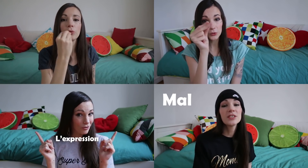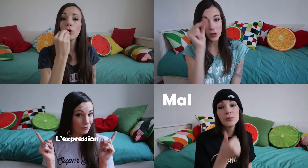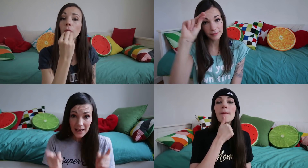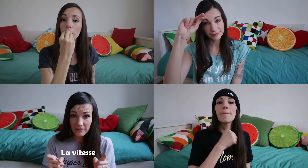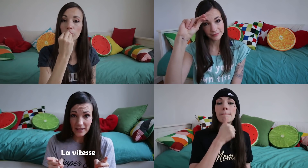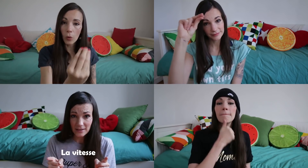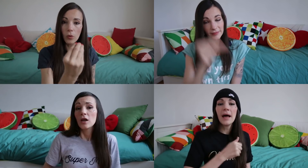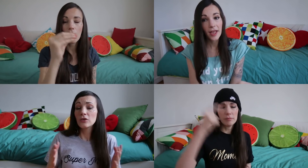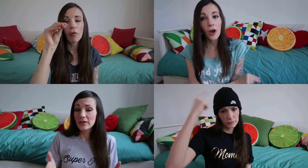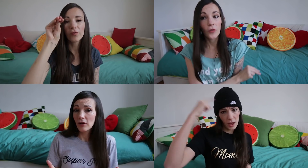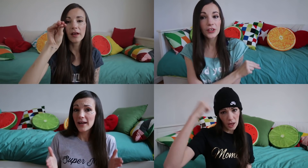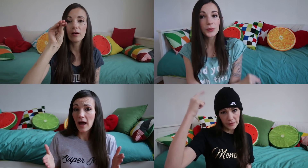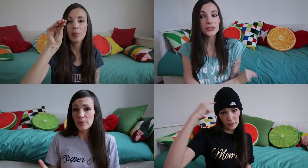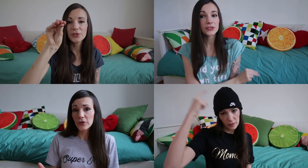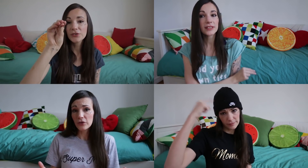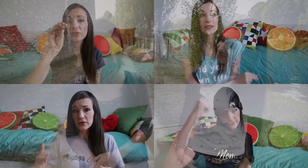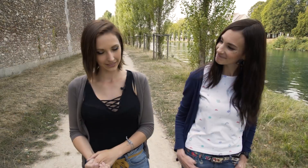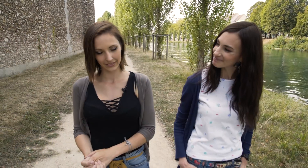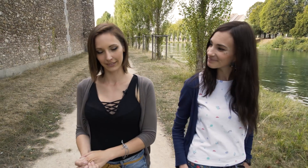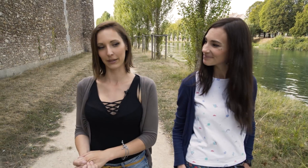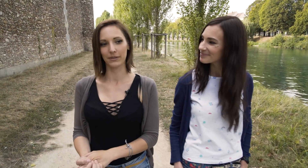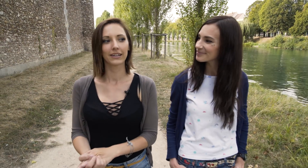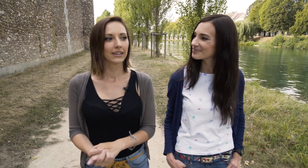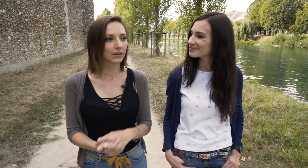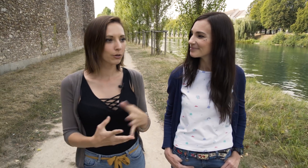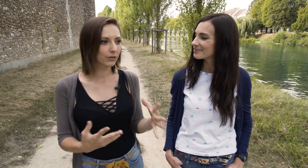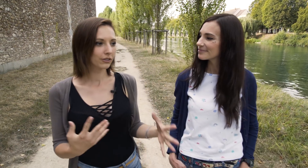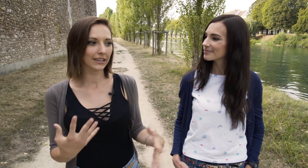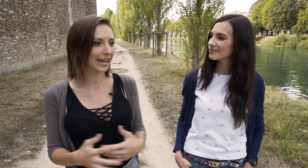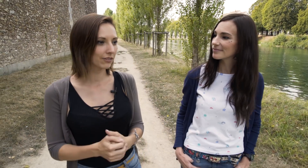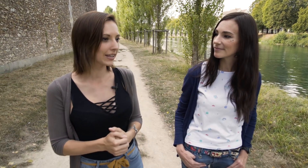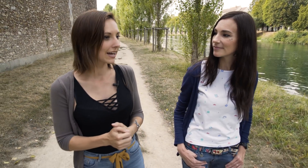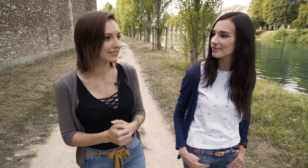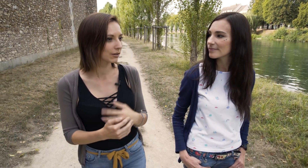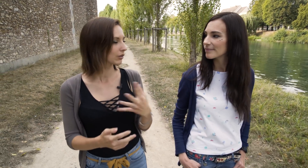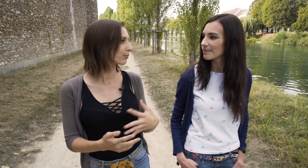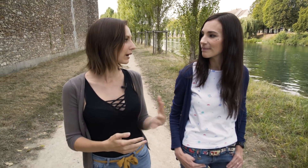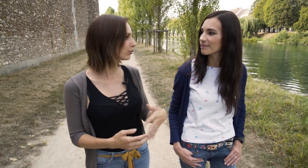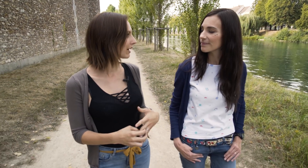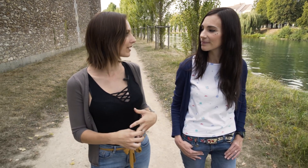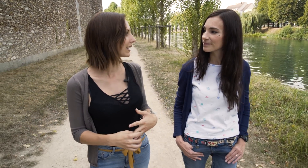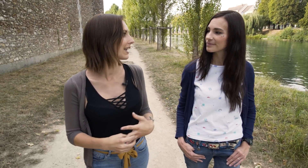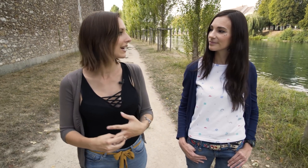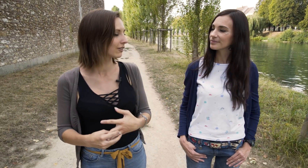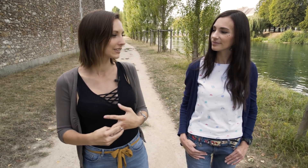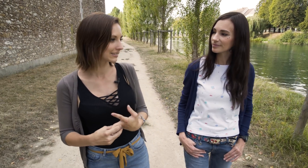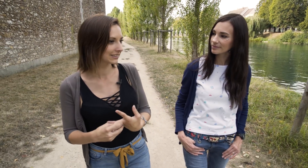signes française pour les bébés sur internet. Très bien. Comment t'en es arrivée là? C'est quoi ton parcours avec la langue des